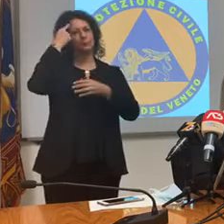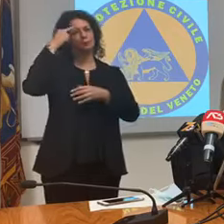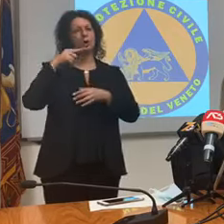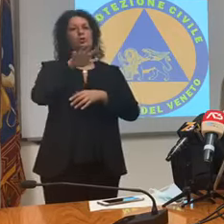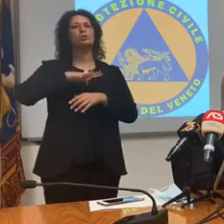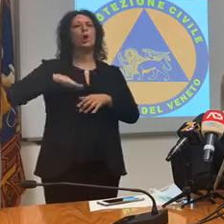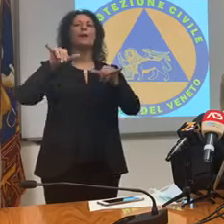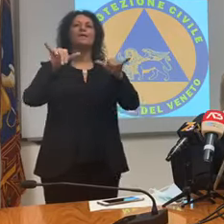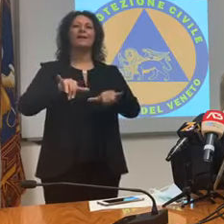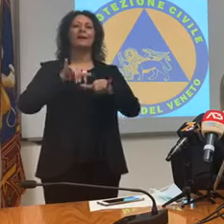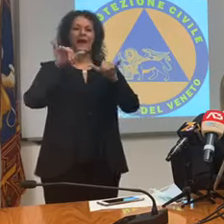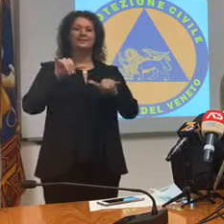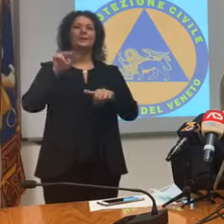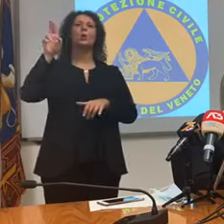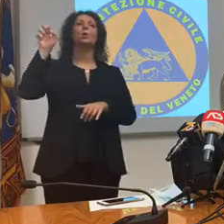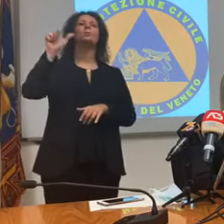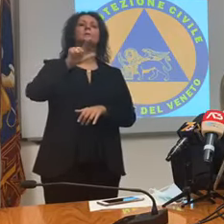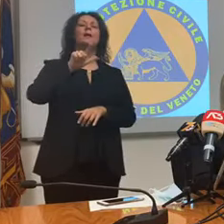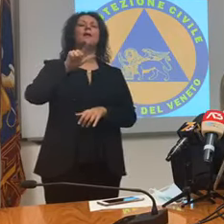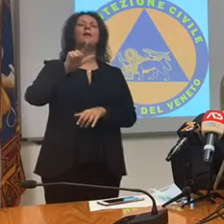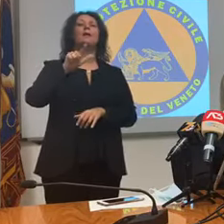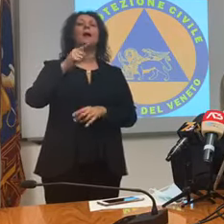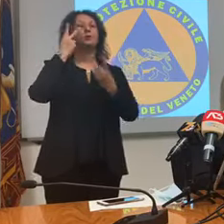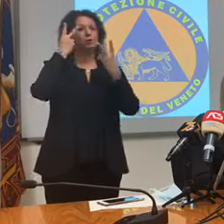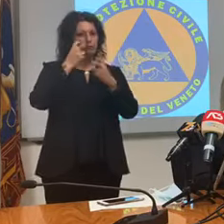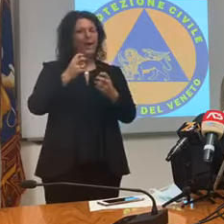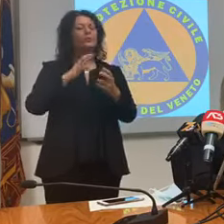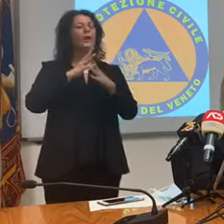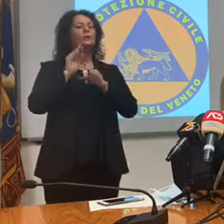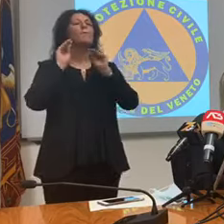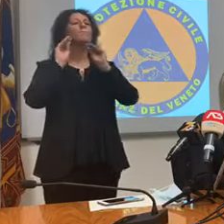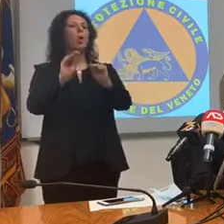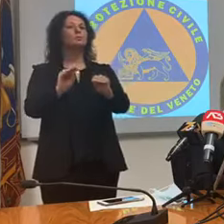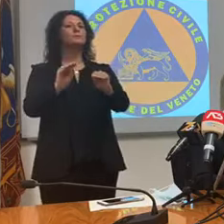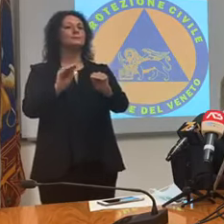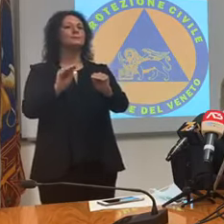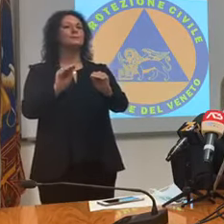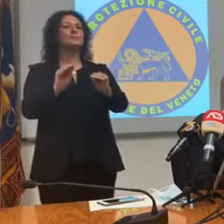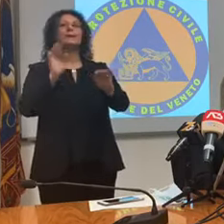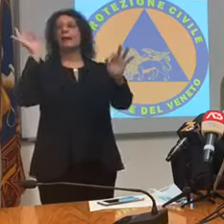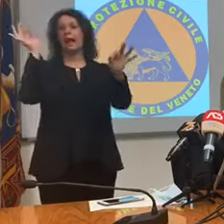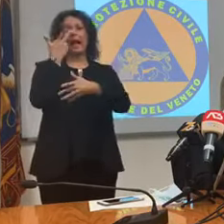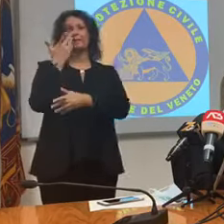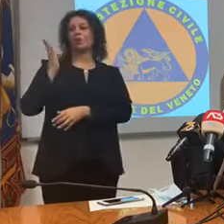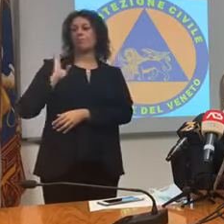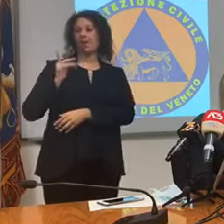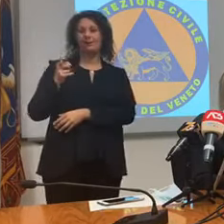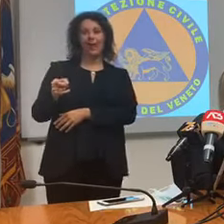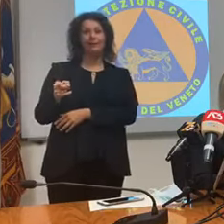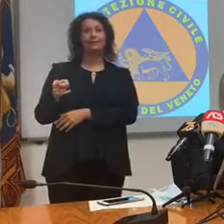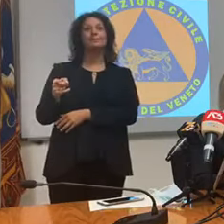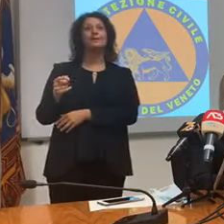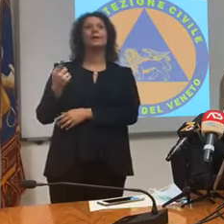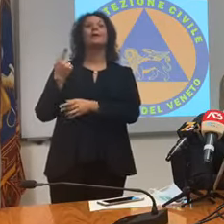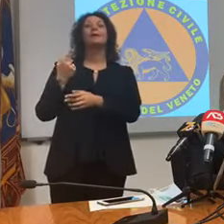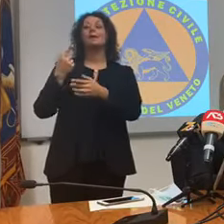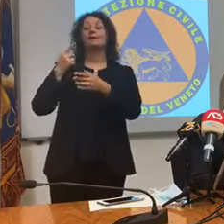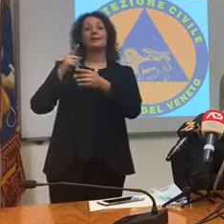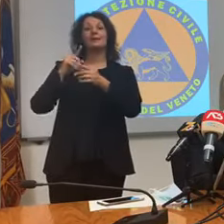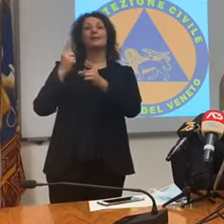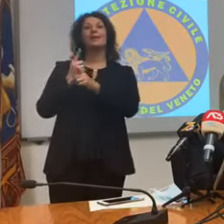l'USL Serenissima quindi ha trovato delle sistemazioni per eventuali persone, eventuali badanti che dovevano